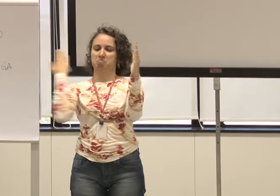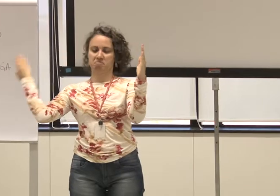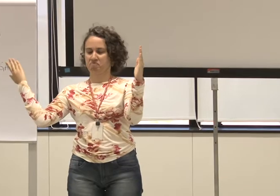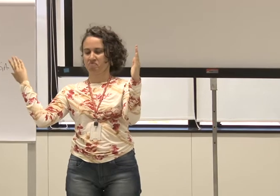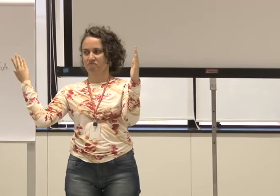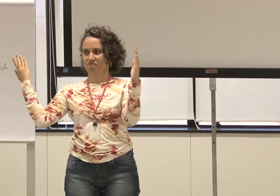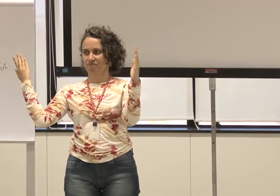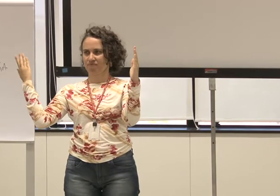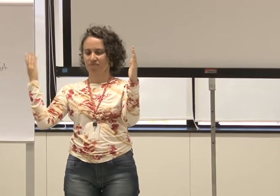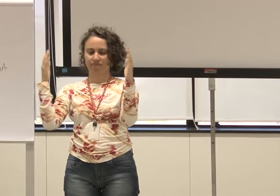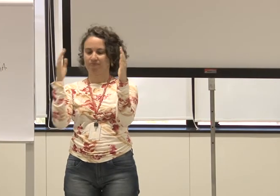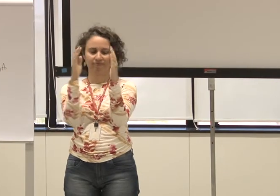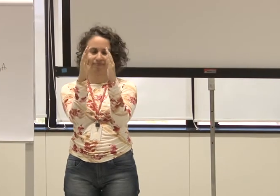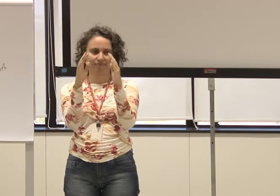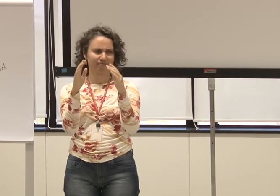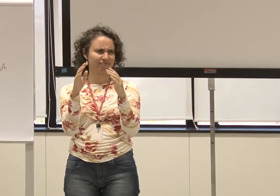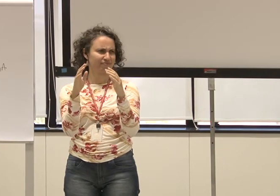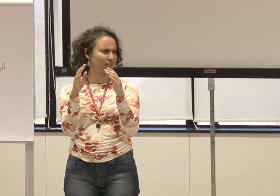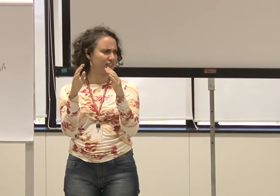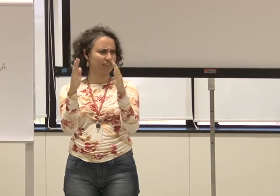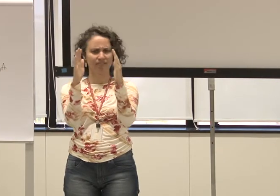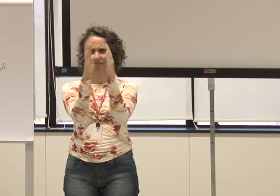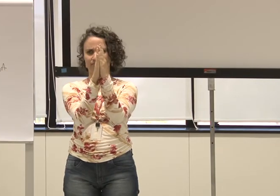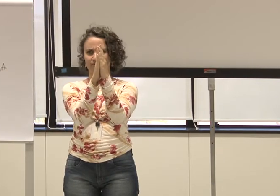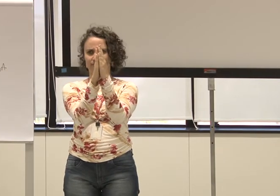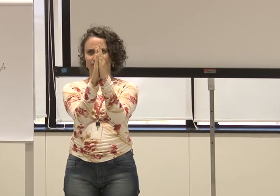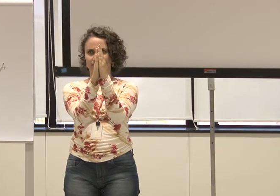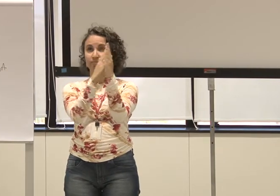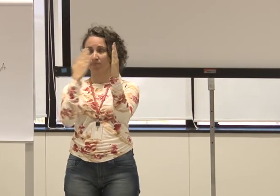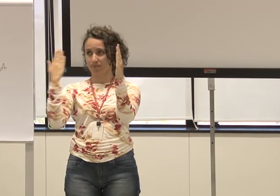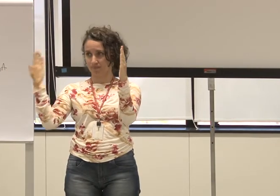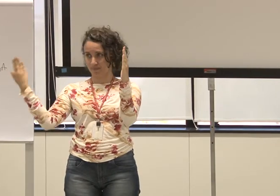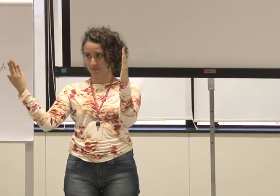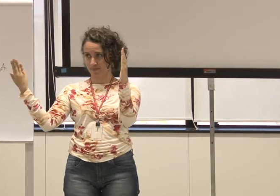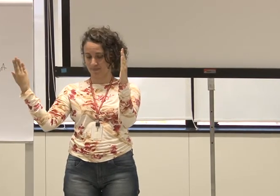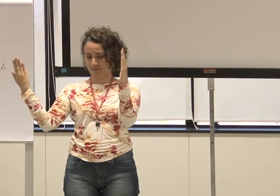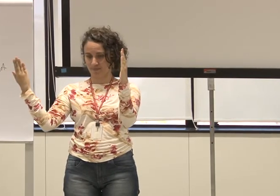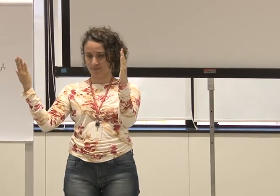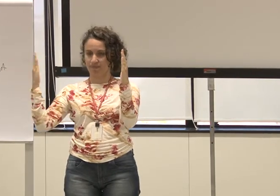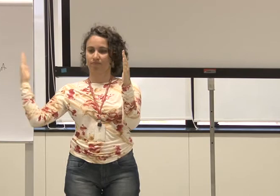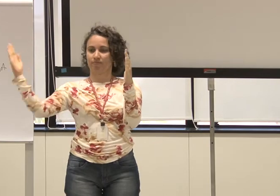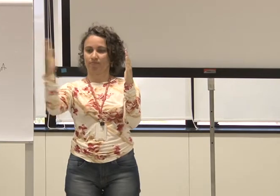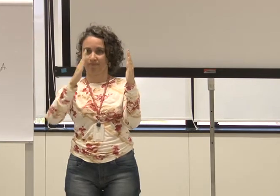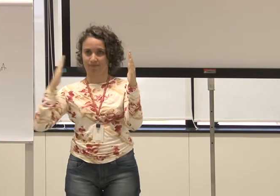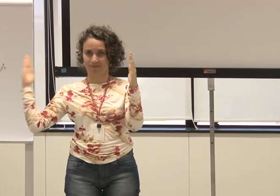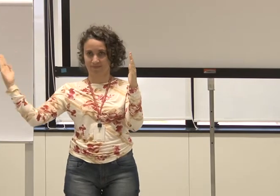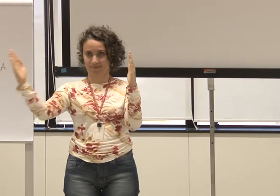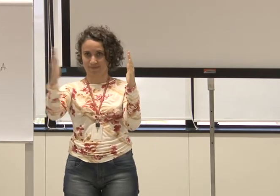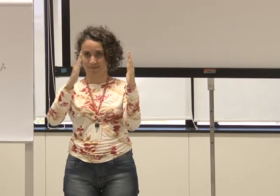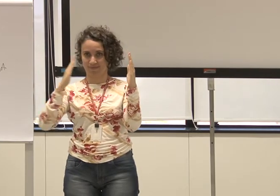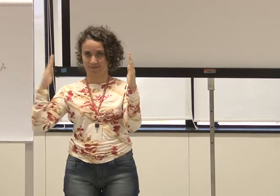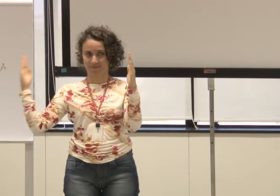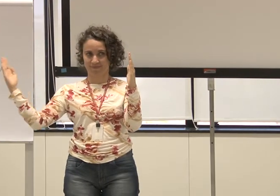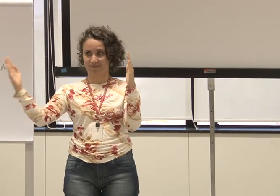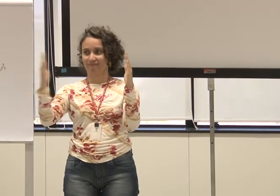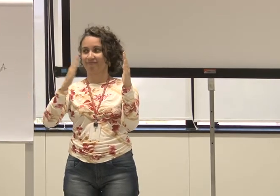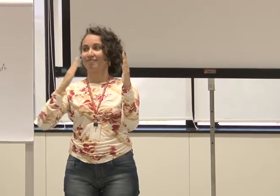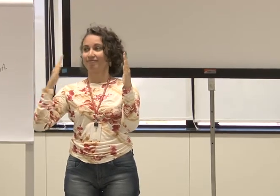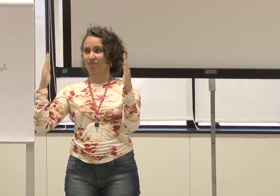Abriu a janela. Calma, gente, deixa eu terminar. Porta. Abriu a porta. Porta Já vem giratória. dando lá